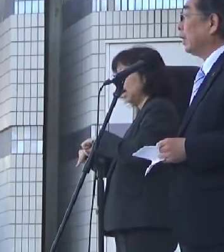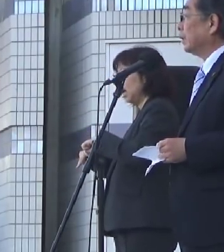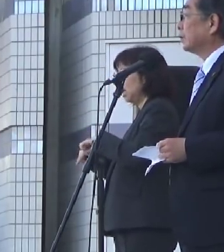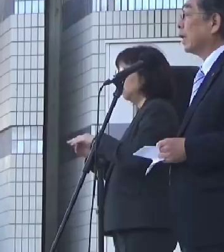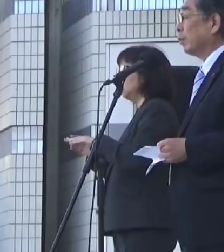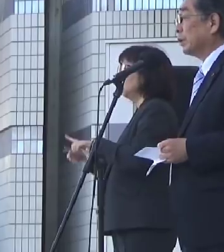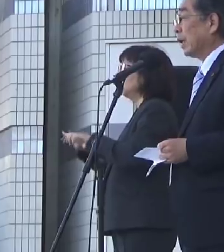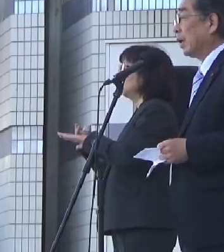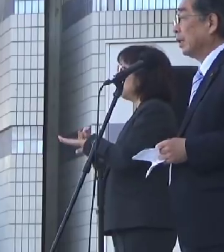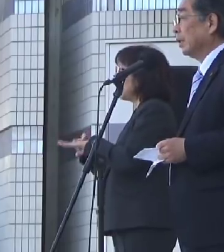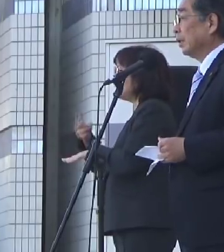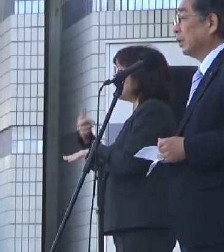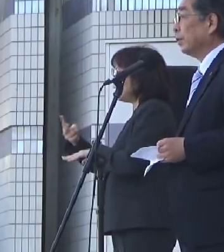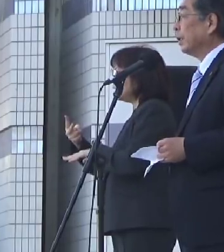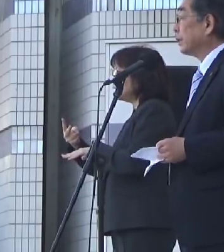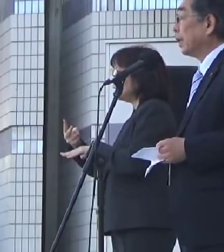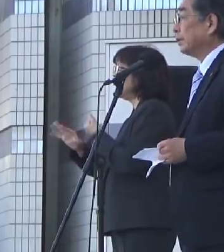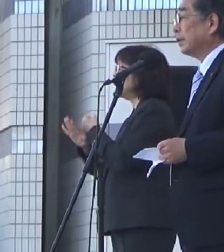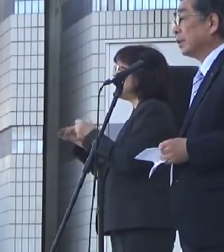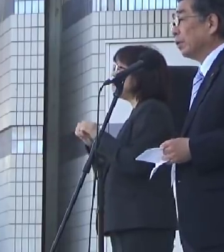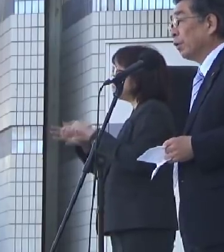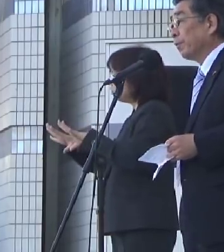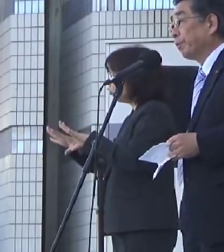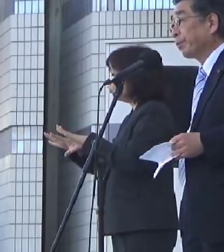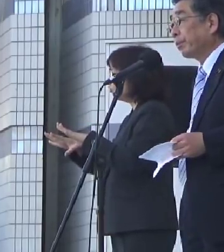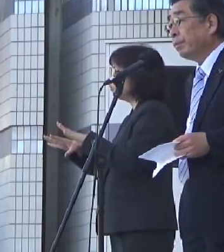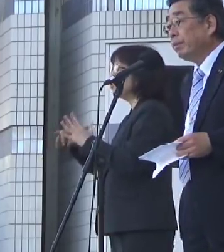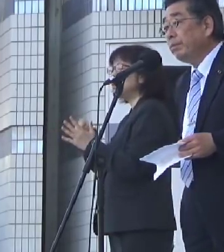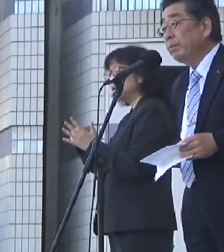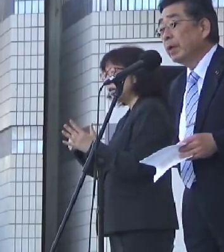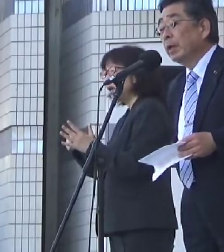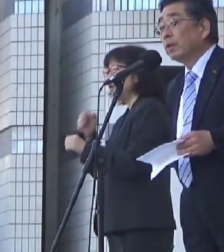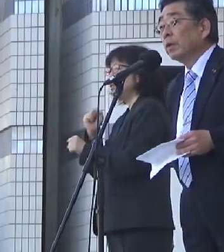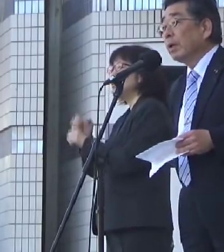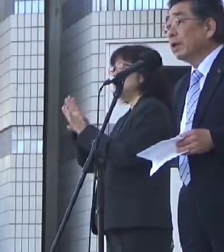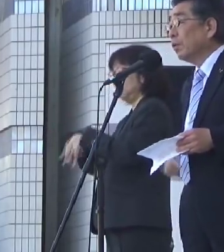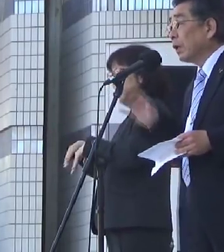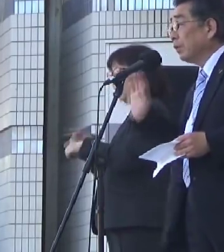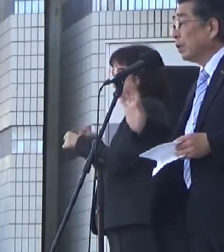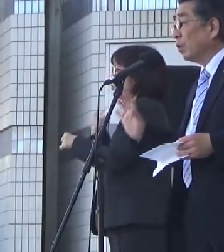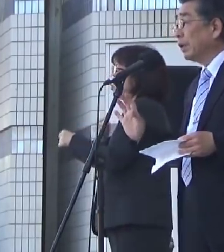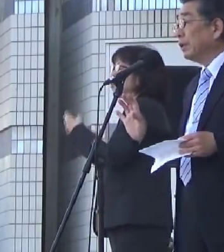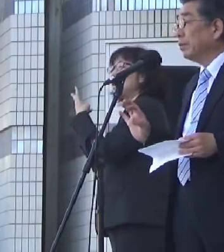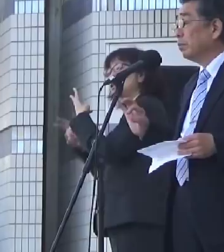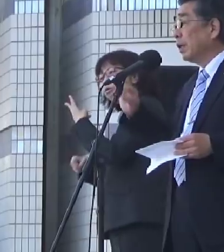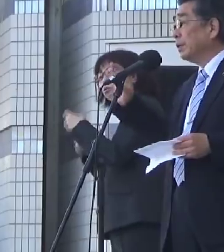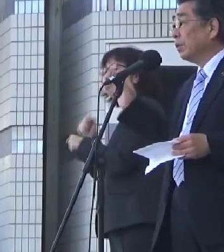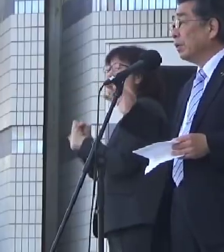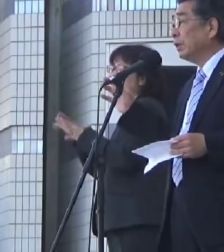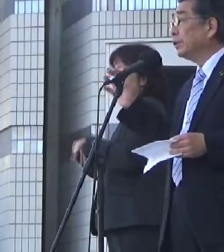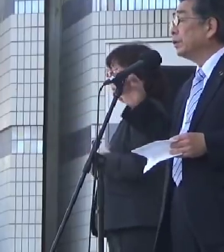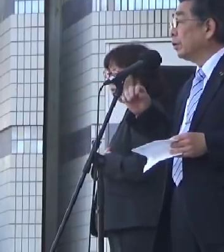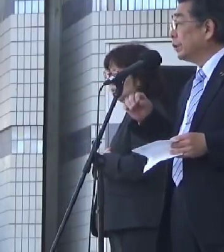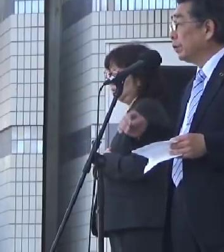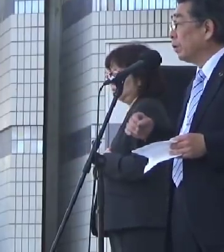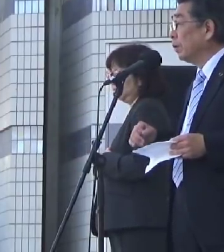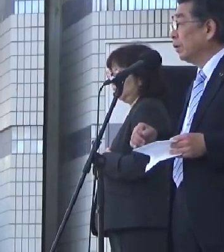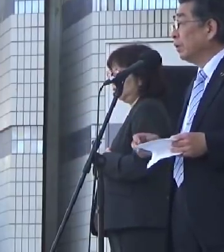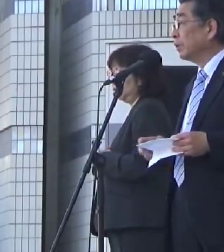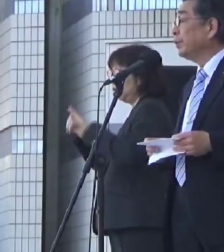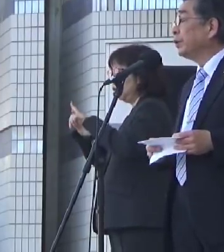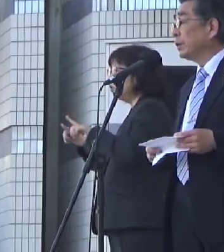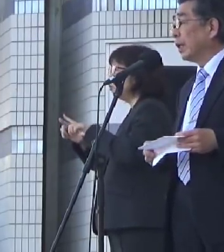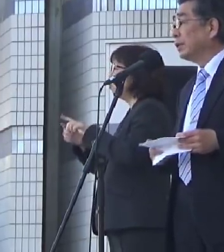って、作られました。去年の3月ですけども、これは東海村のほかに周りの5つの市